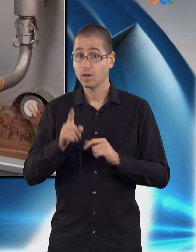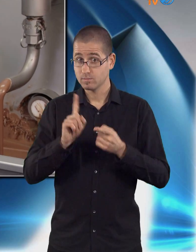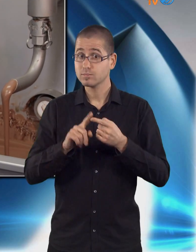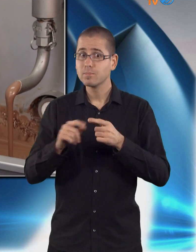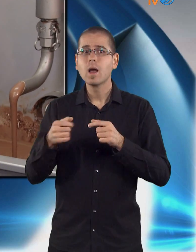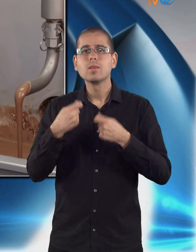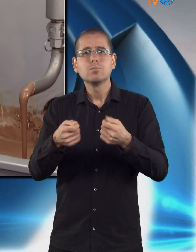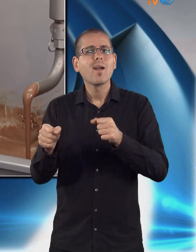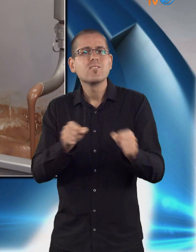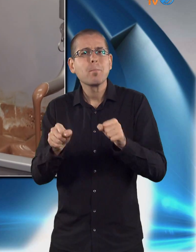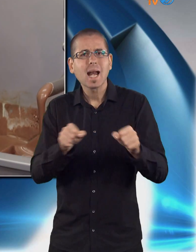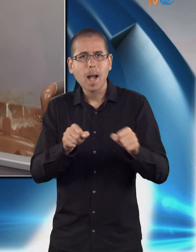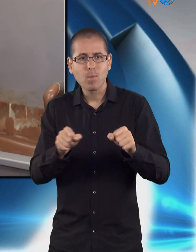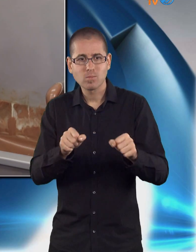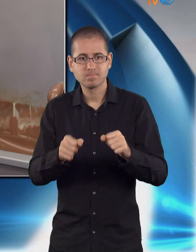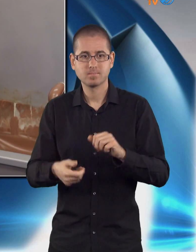In zvibriramo.